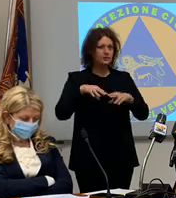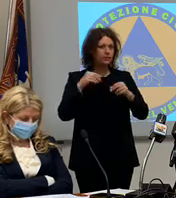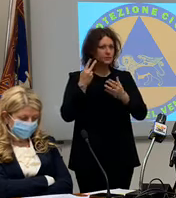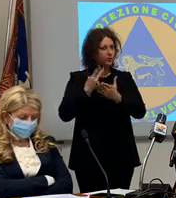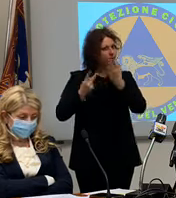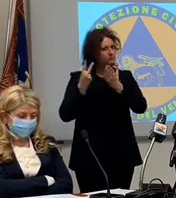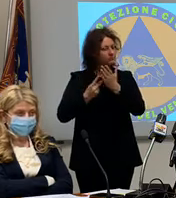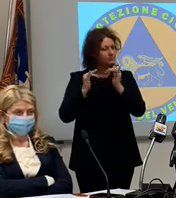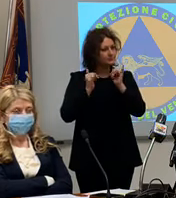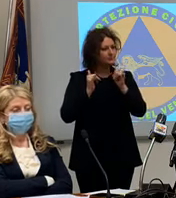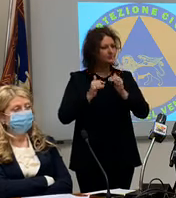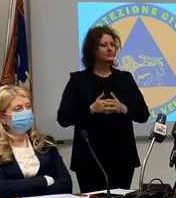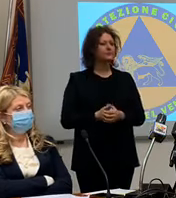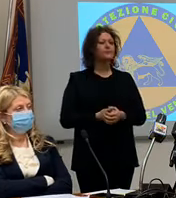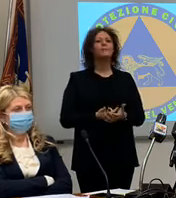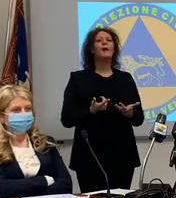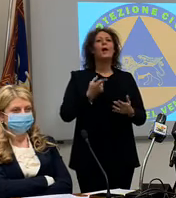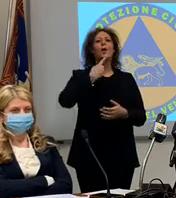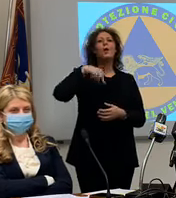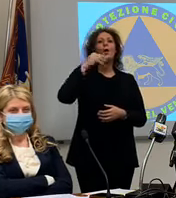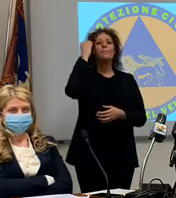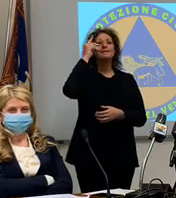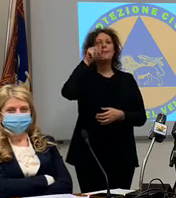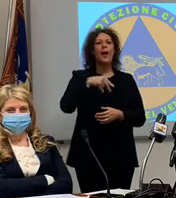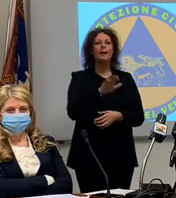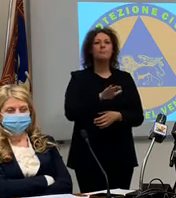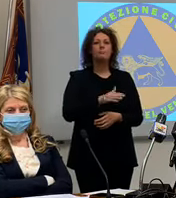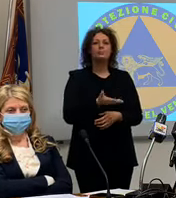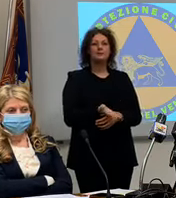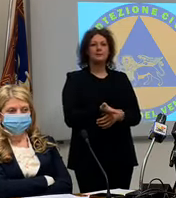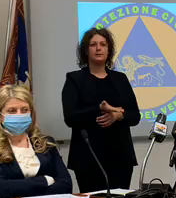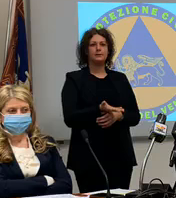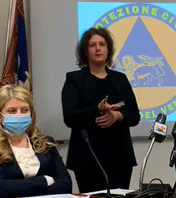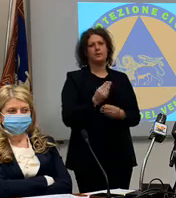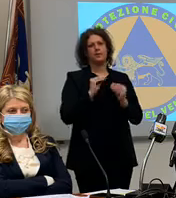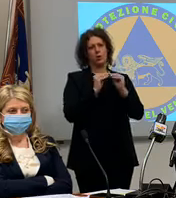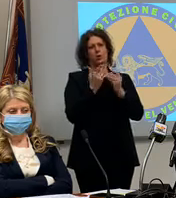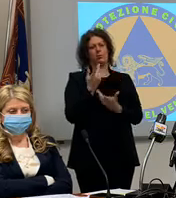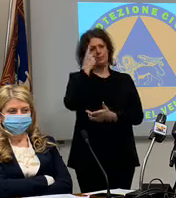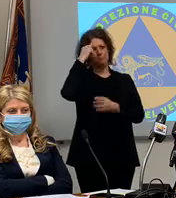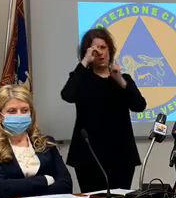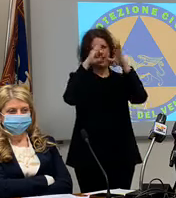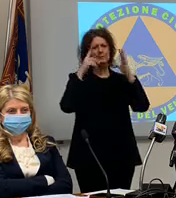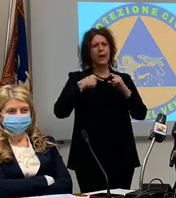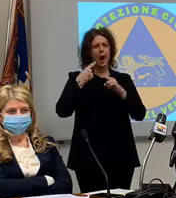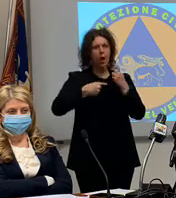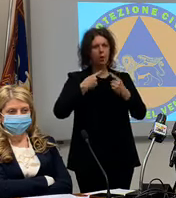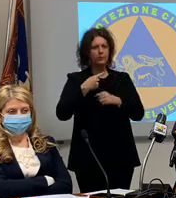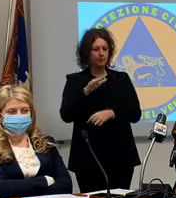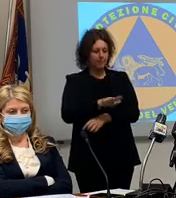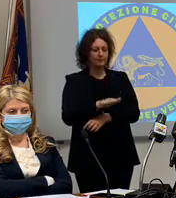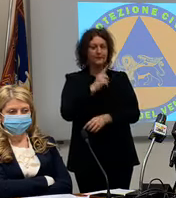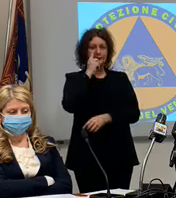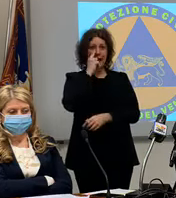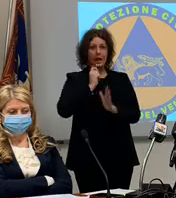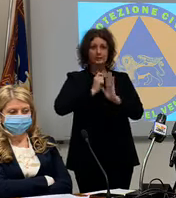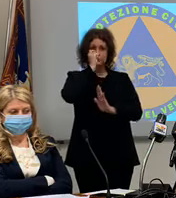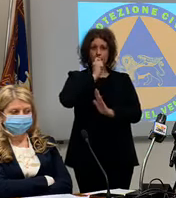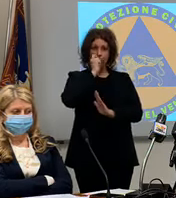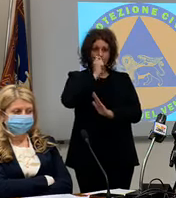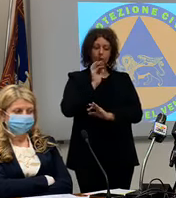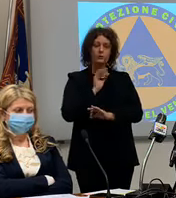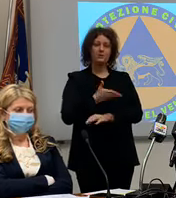sta provando ma noi stiamo pensando ai bimbi non possiamo continuare a pensare di infilare lo stecco nel naso ai bambini Tanto è vero che abbiamo anche il